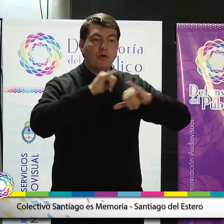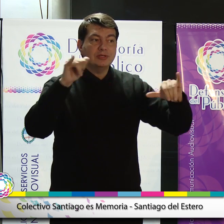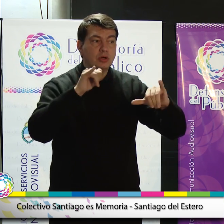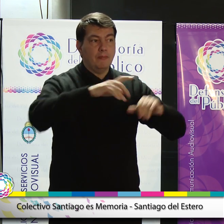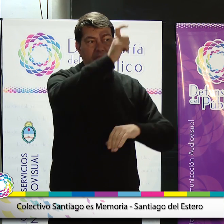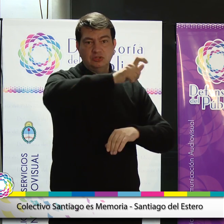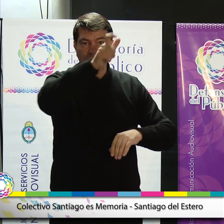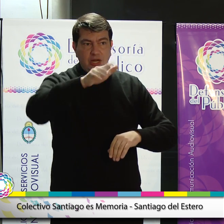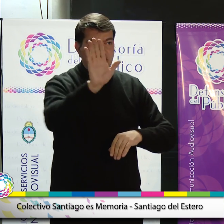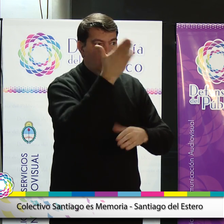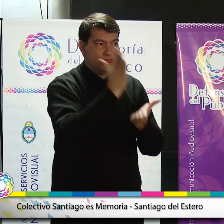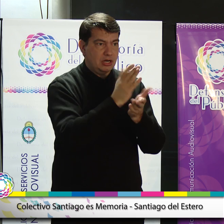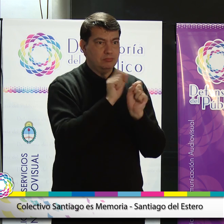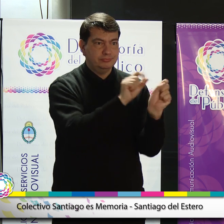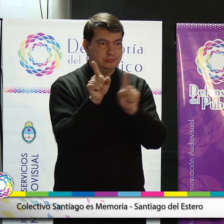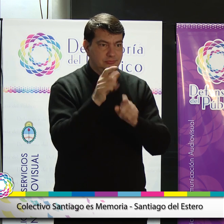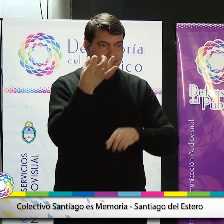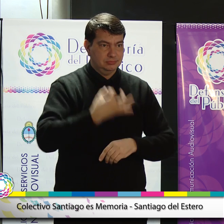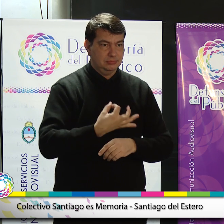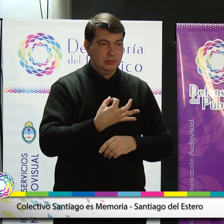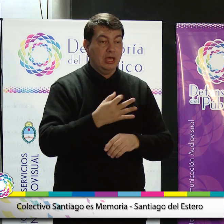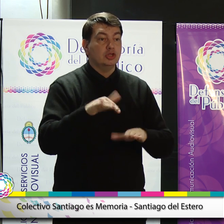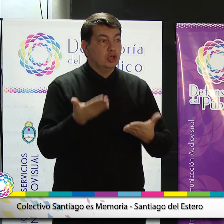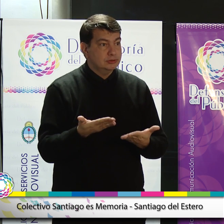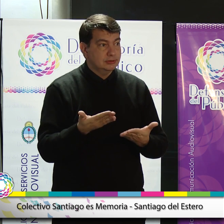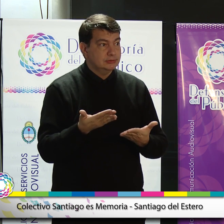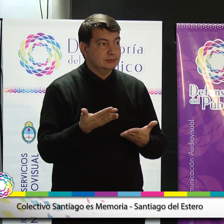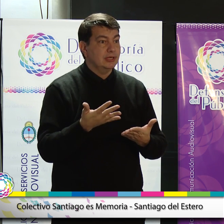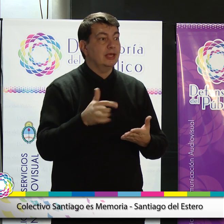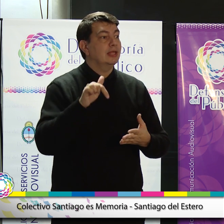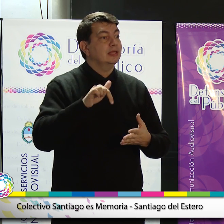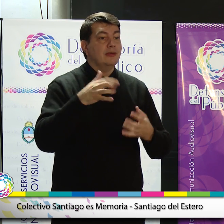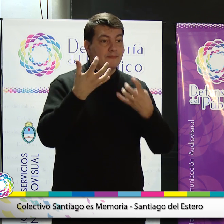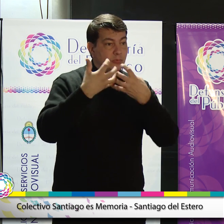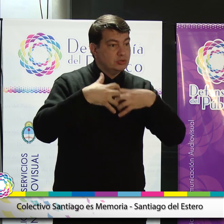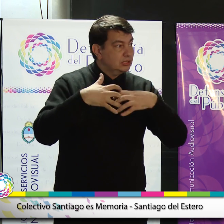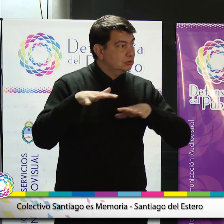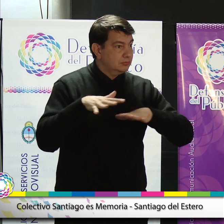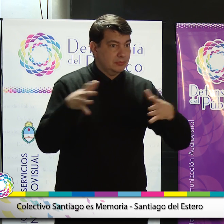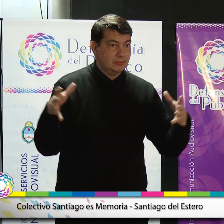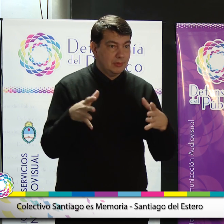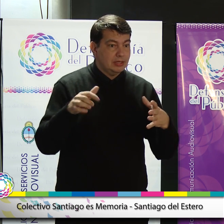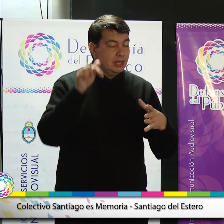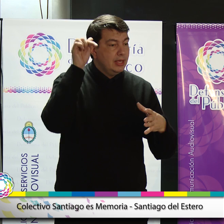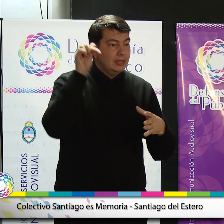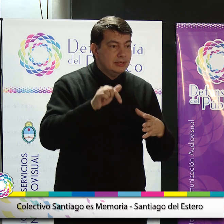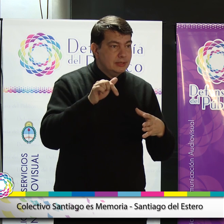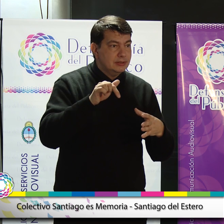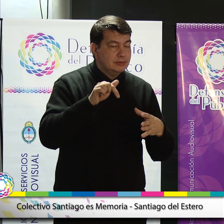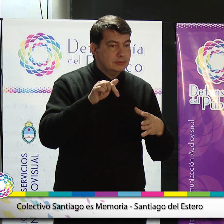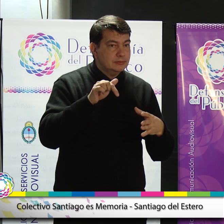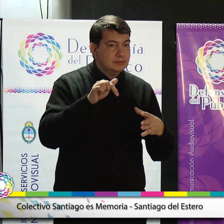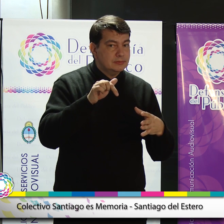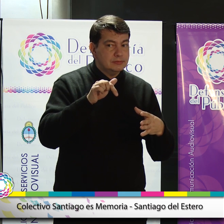humano y en base a eso solicitar que en este proyecto en este espacio se tenga en cuenta que